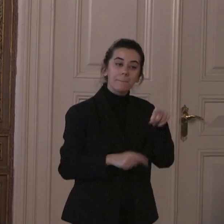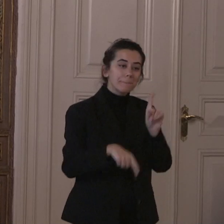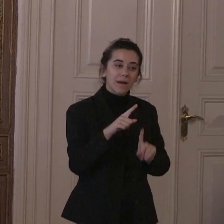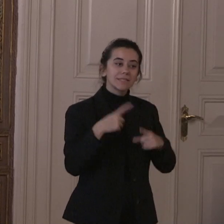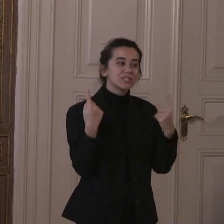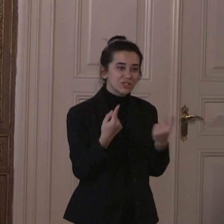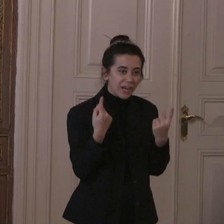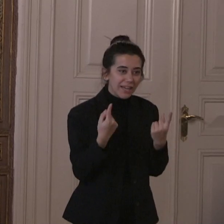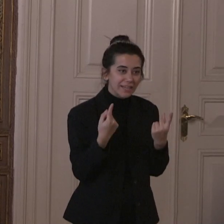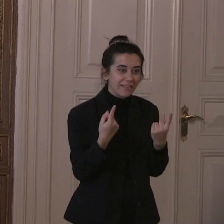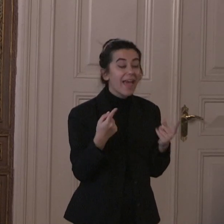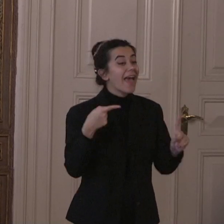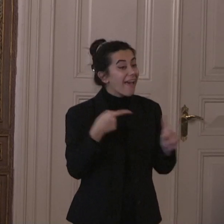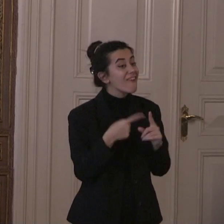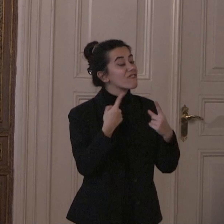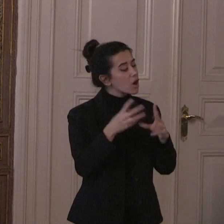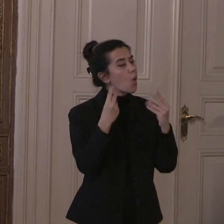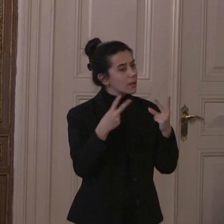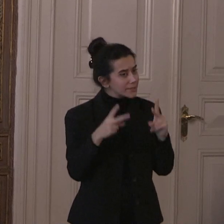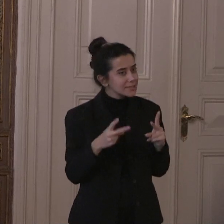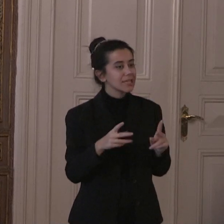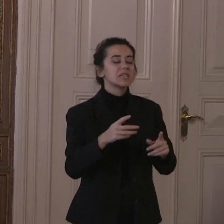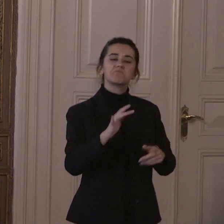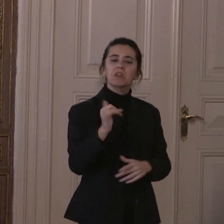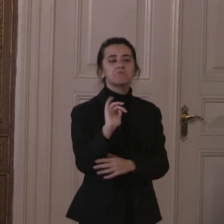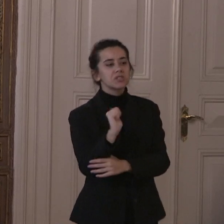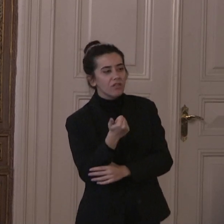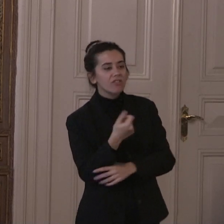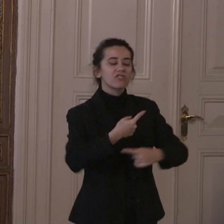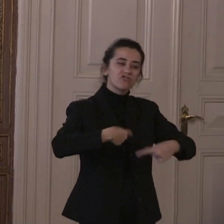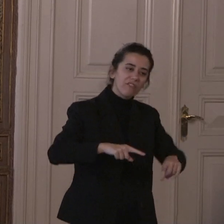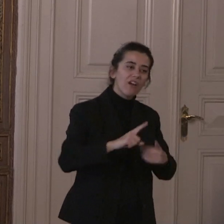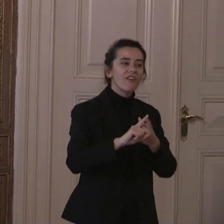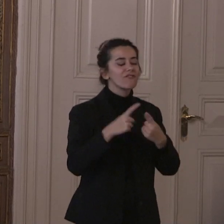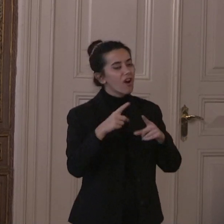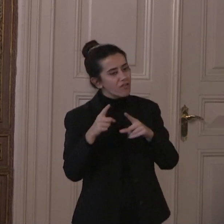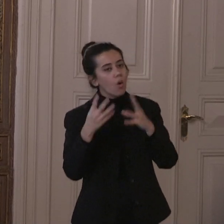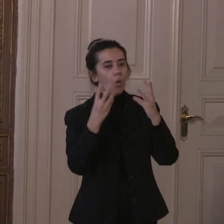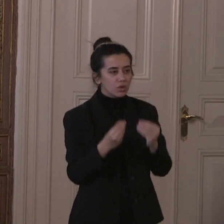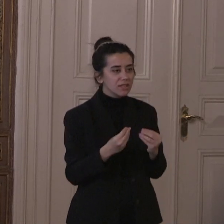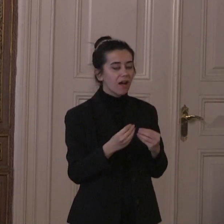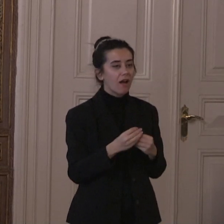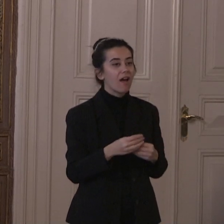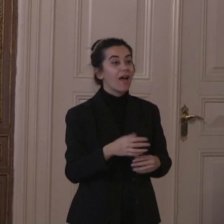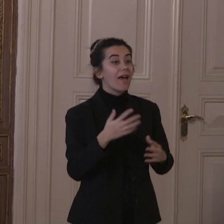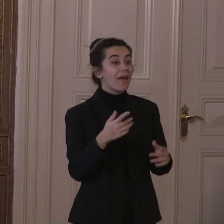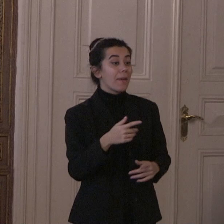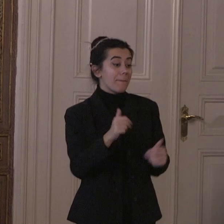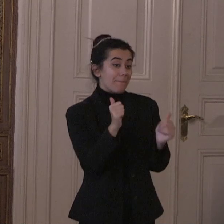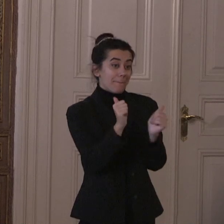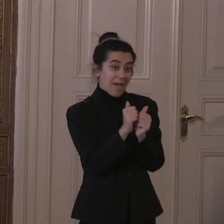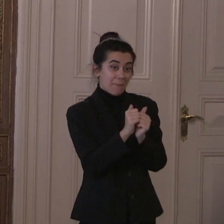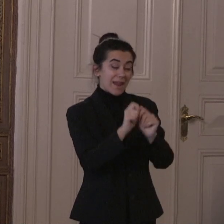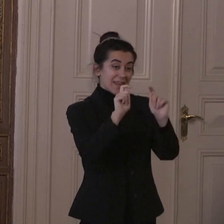odak farklı da olabilir, belki daha da iyi, sanat olabilir, çevre olabilir. Birlikte yapmanın farkındalık açısından en iyi